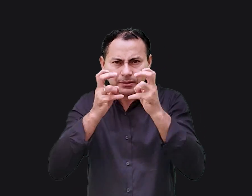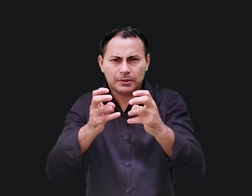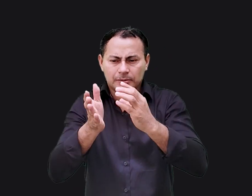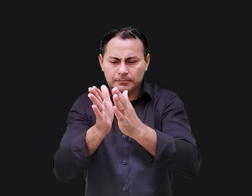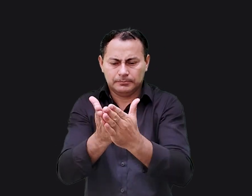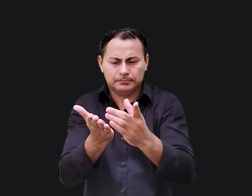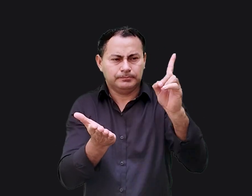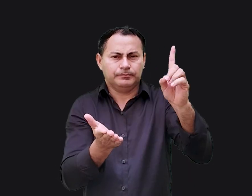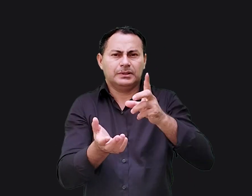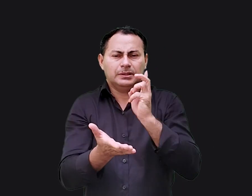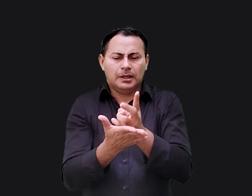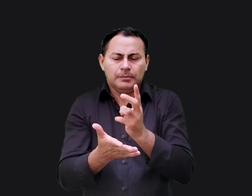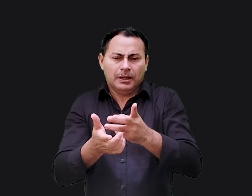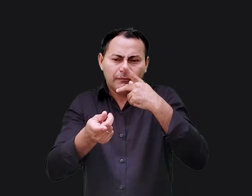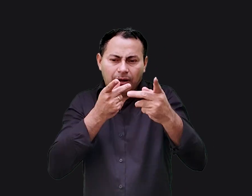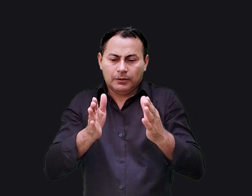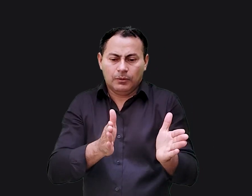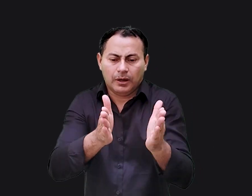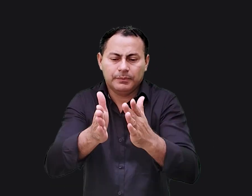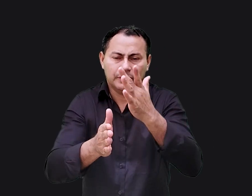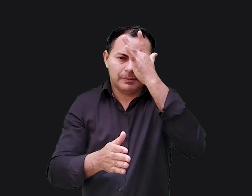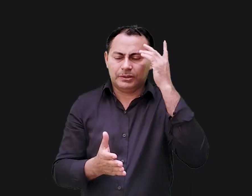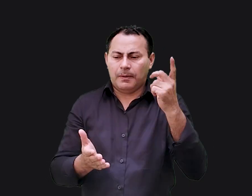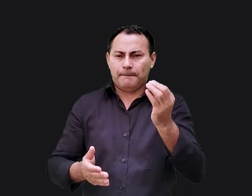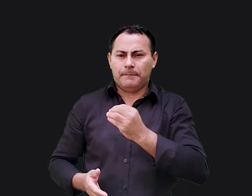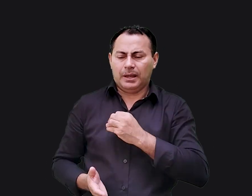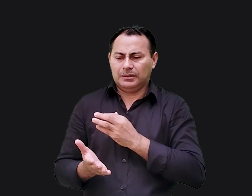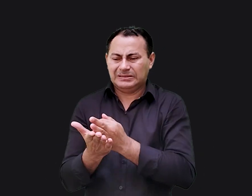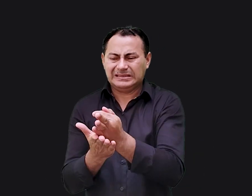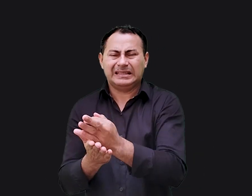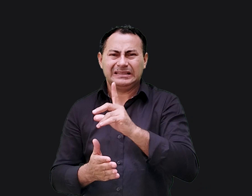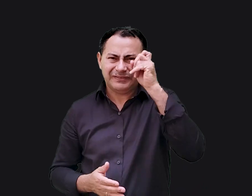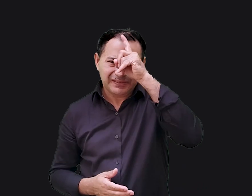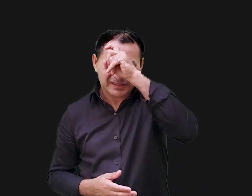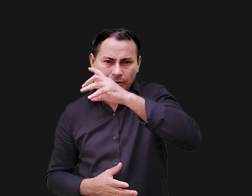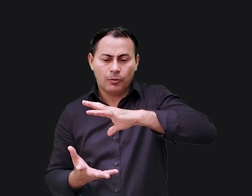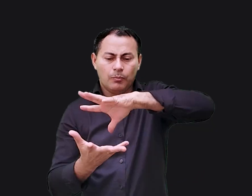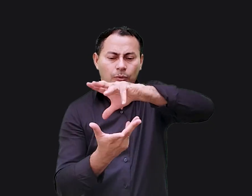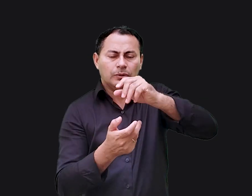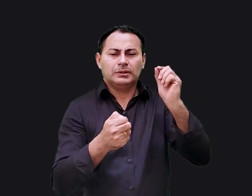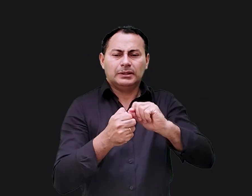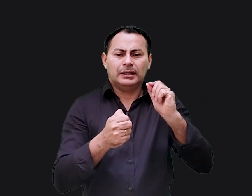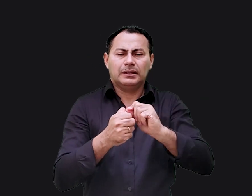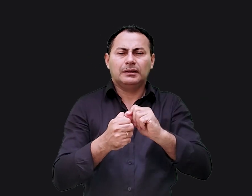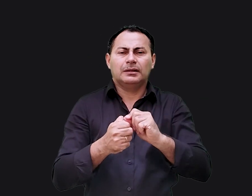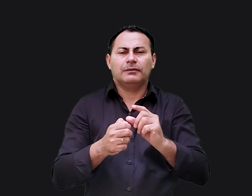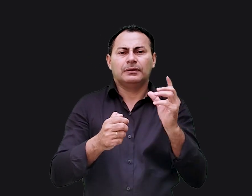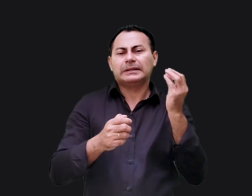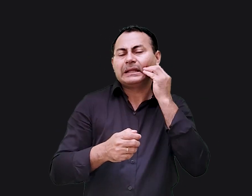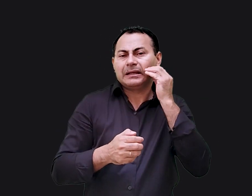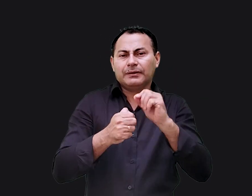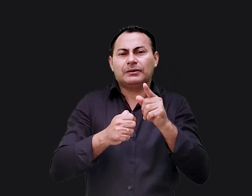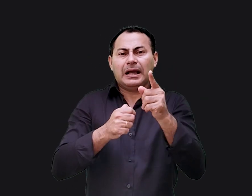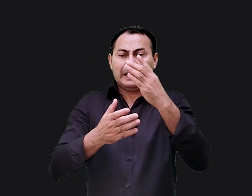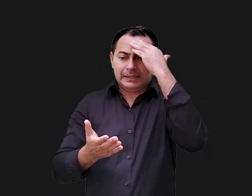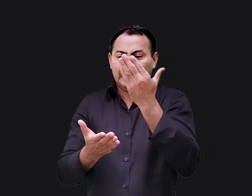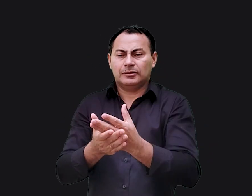já percebeu que as Escrituras sempre dizem que o caminho do infiel é áspero? O mundo vai tentar fazer você acreditar em uma